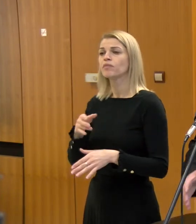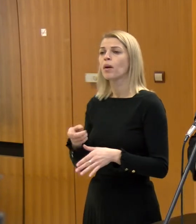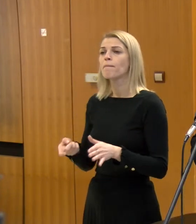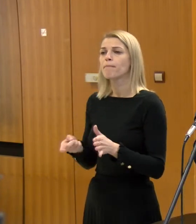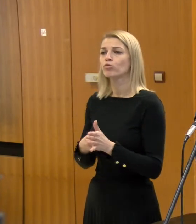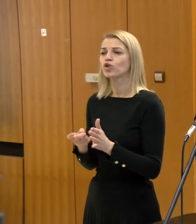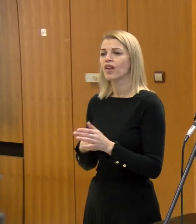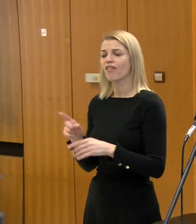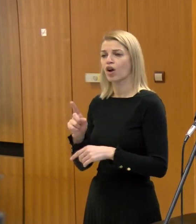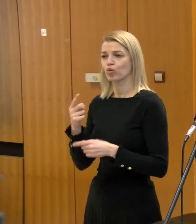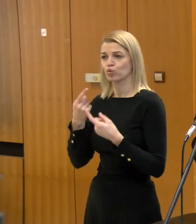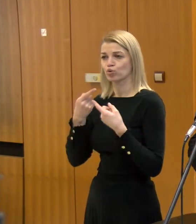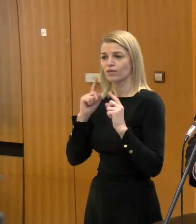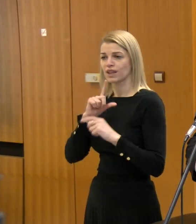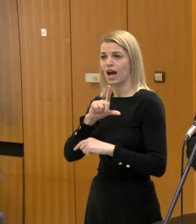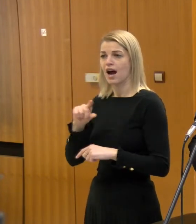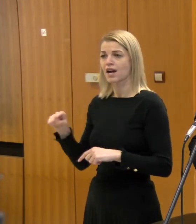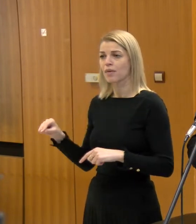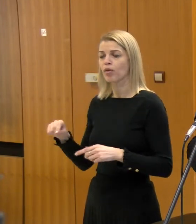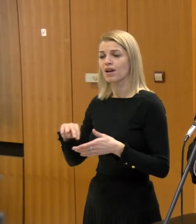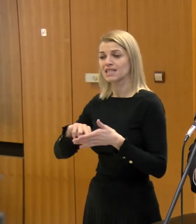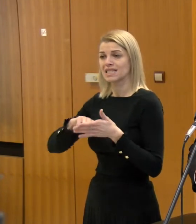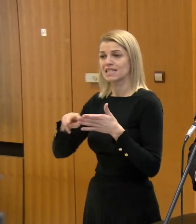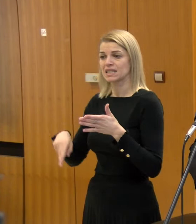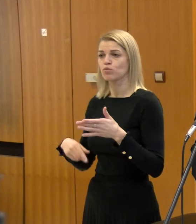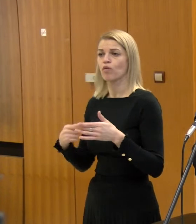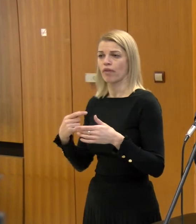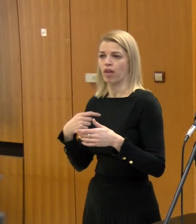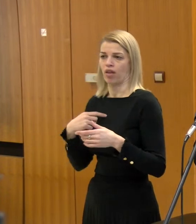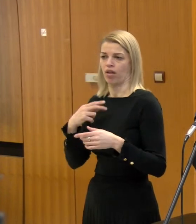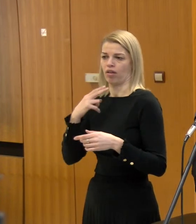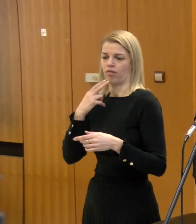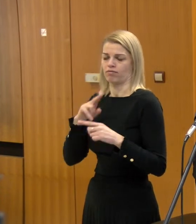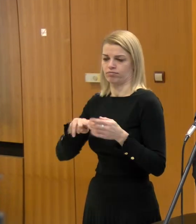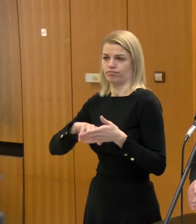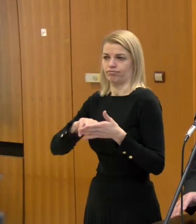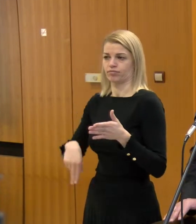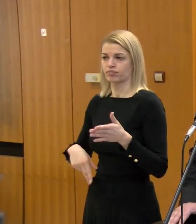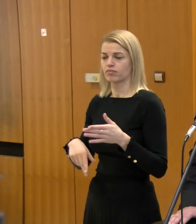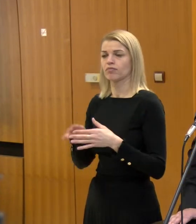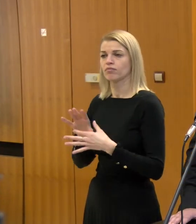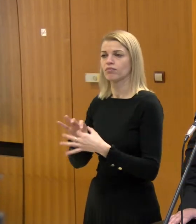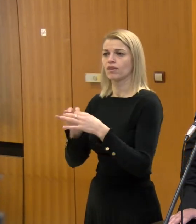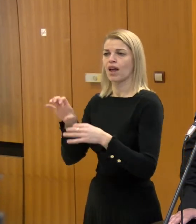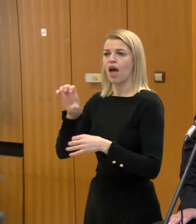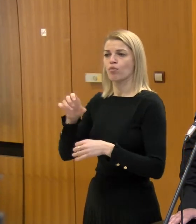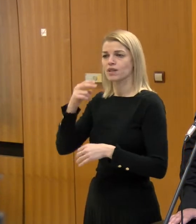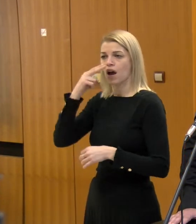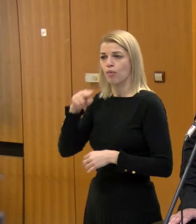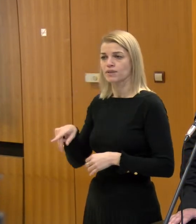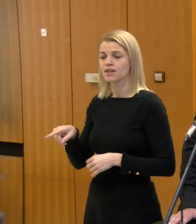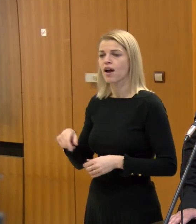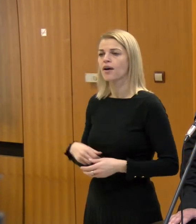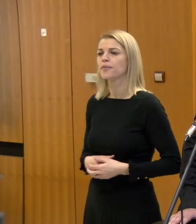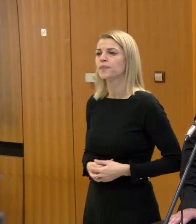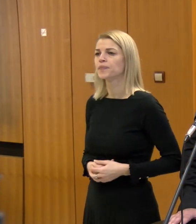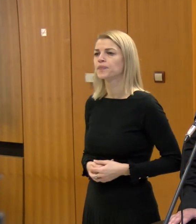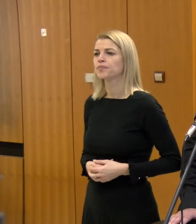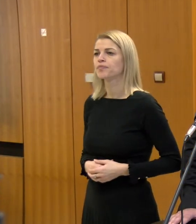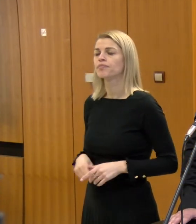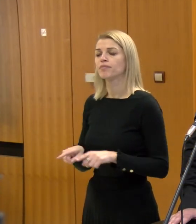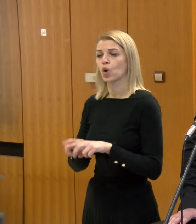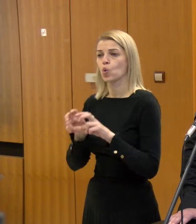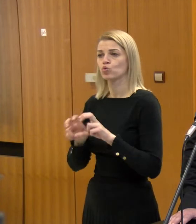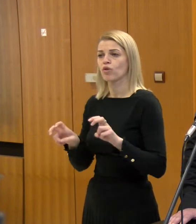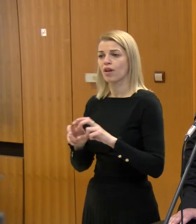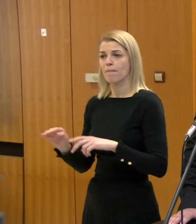požiadavka, ktorú Slovenská republika zmluvne sa k nej zaviazala voči Európskej komisii, že